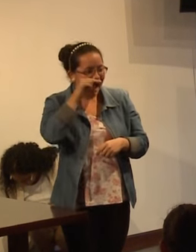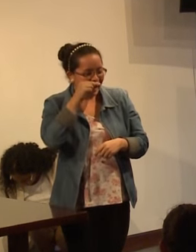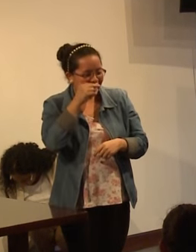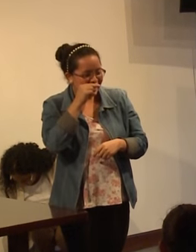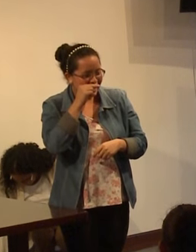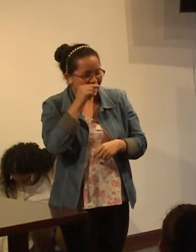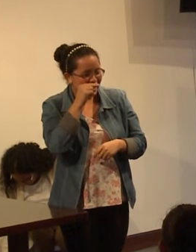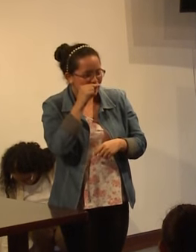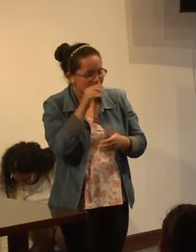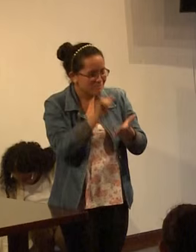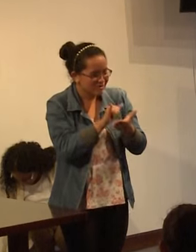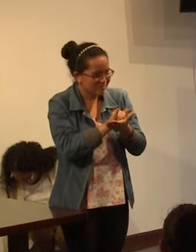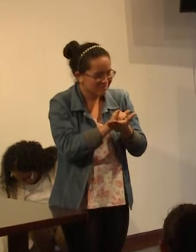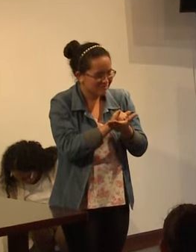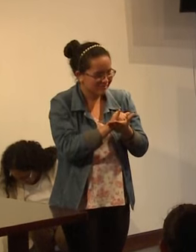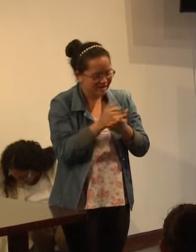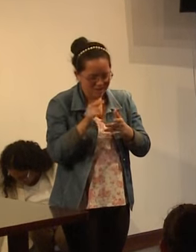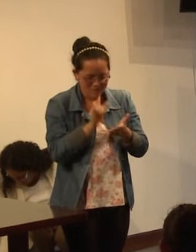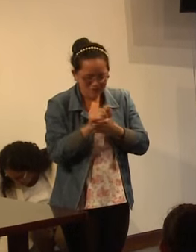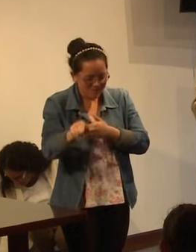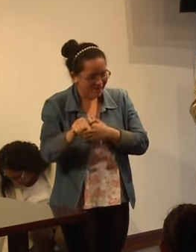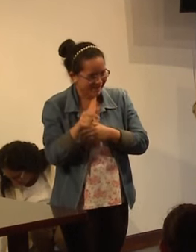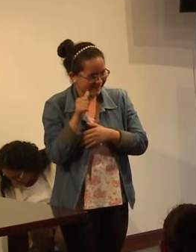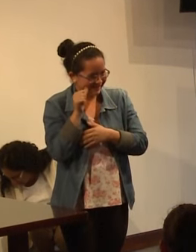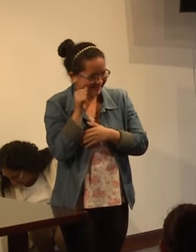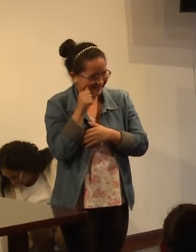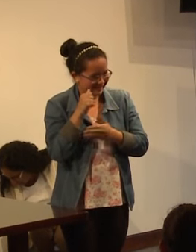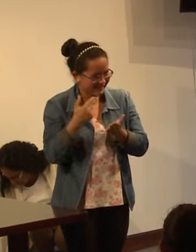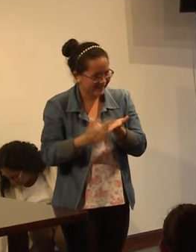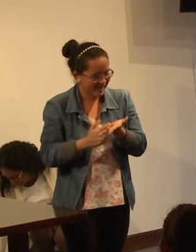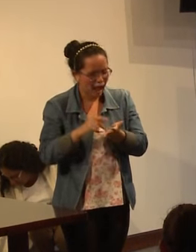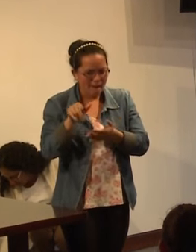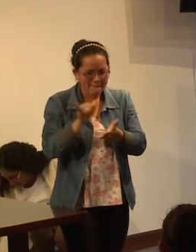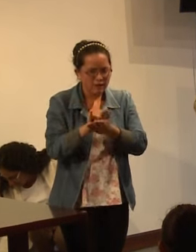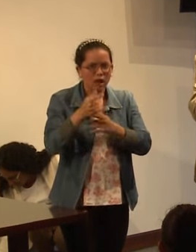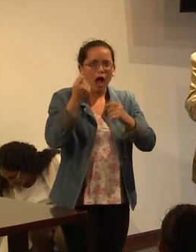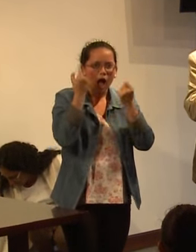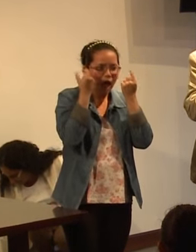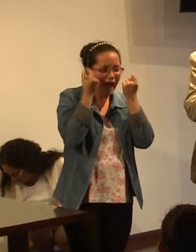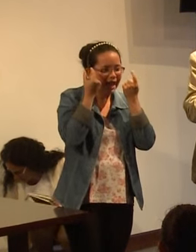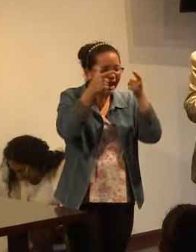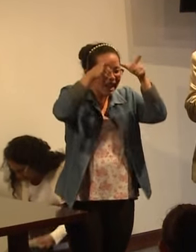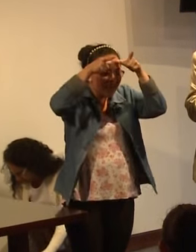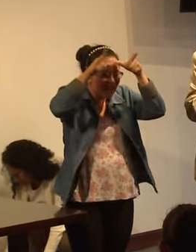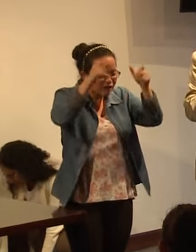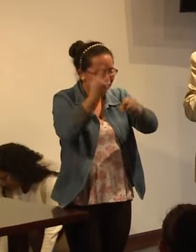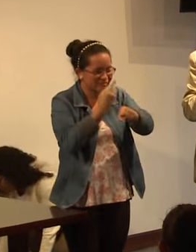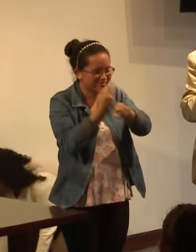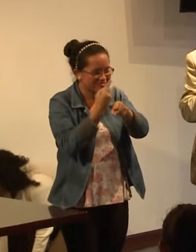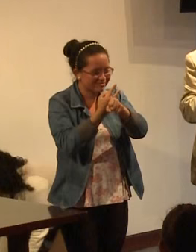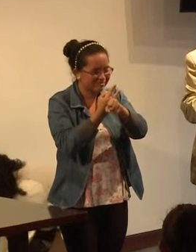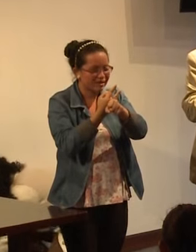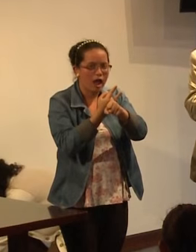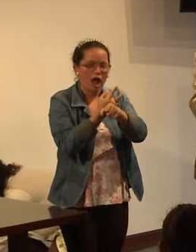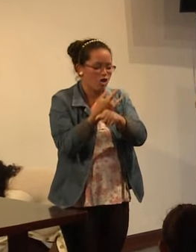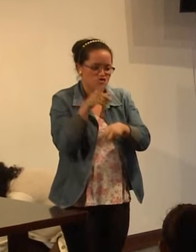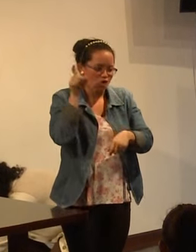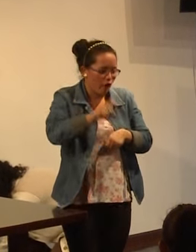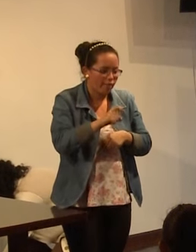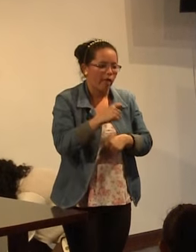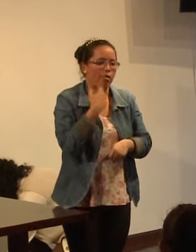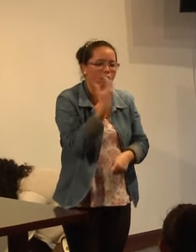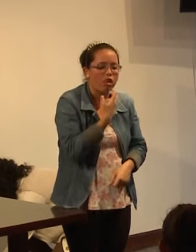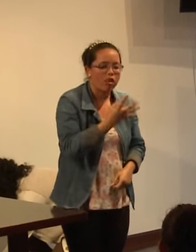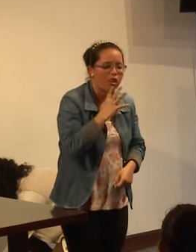siquiera hace lo que está haciendo Angélica, ¿no? Uno le entiende todo, no necesita decirle a uno ninguna palabra. Quiere decir que hay un lenguaje desde lo no verbal, es decir, desde la expresión